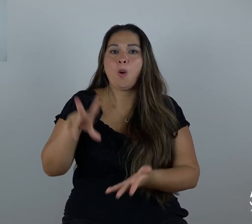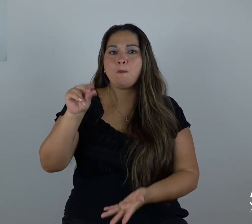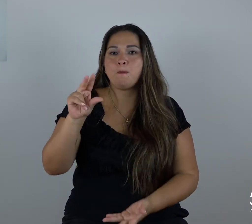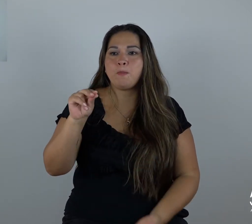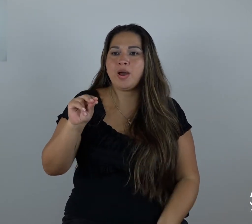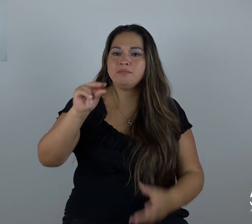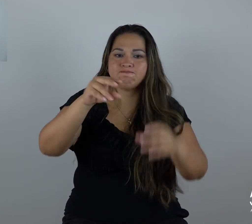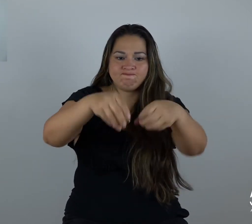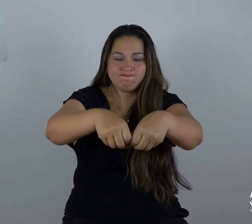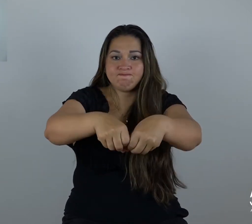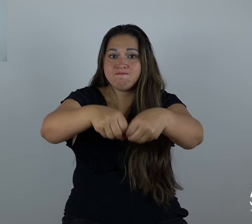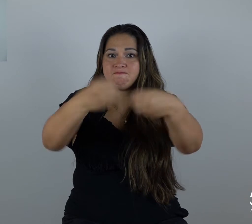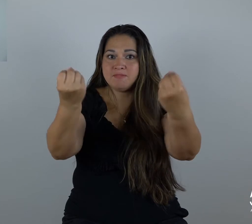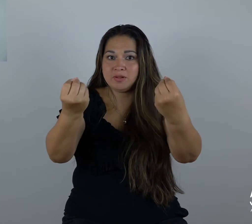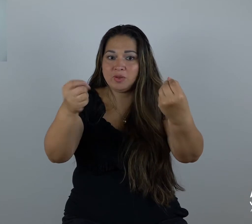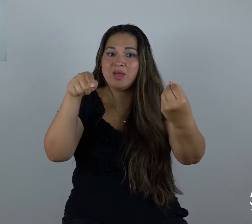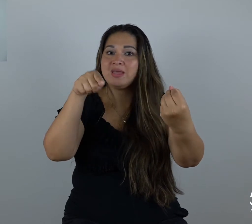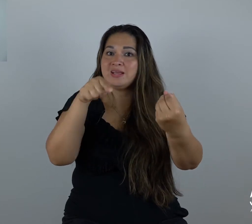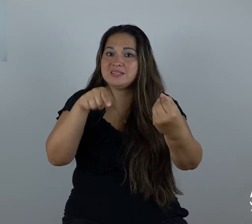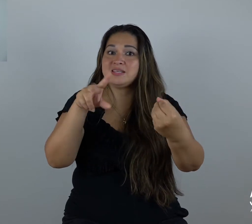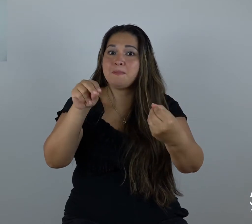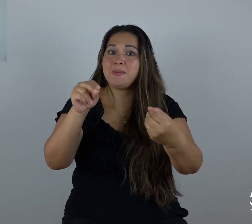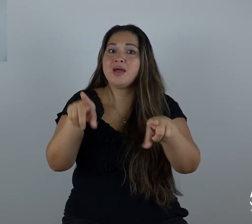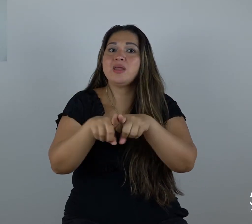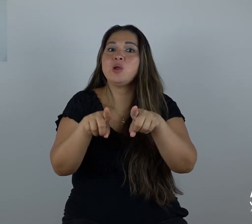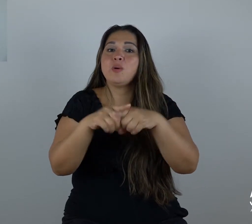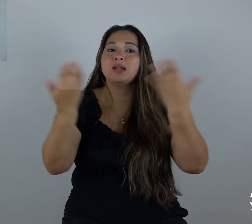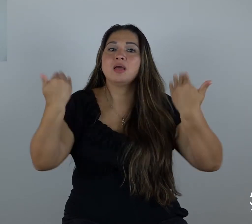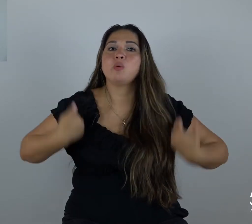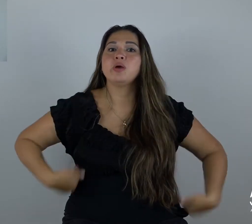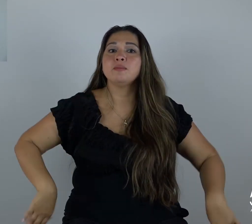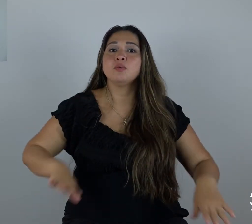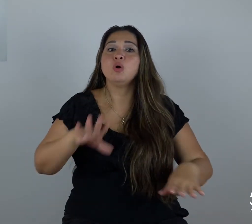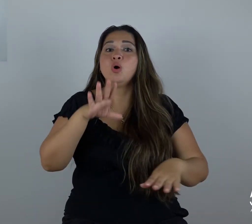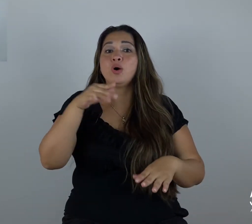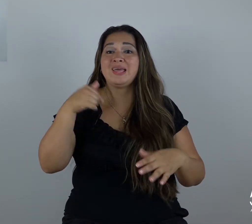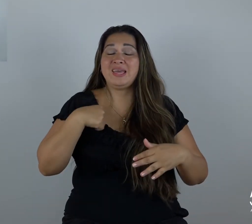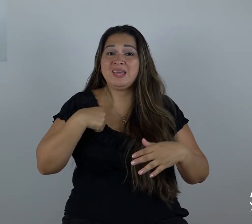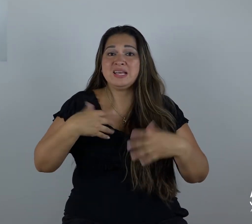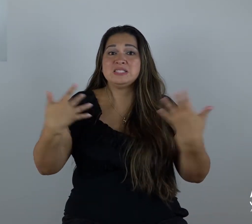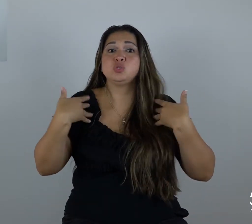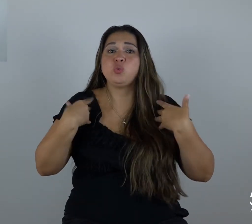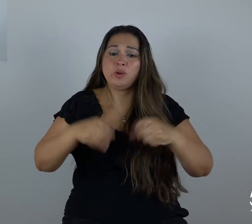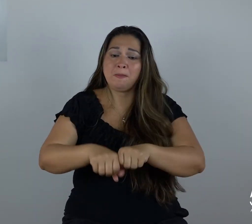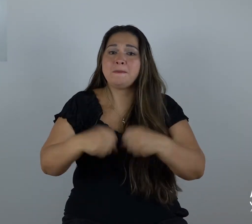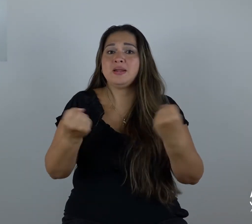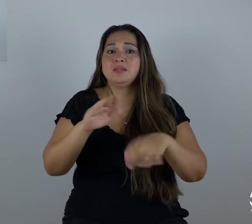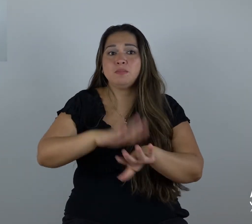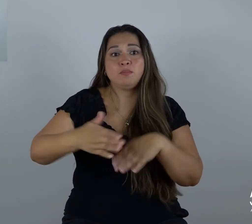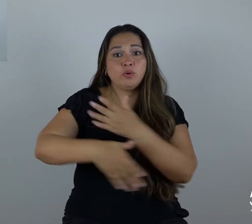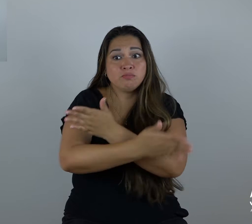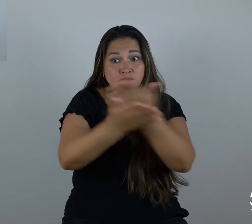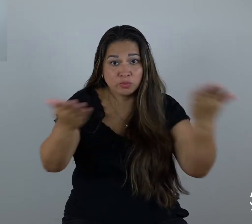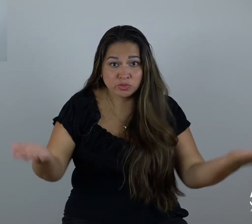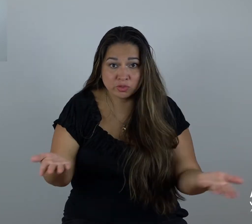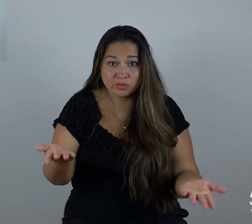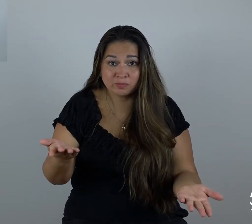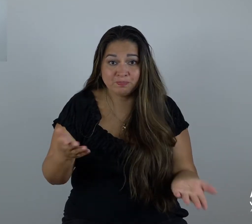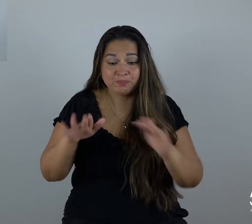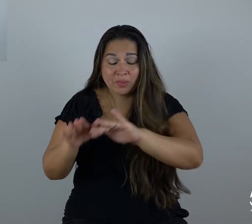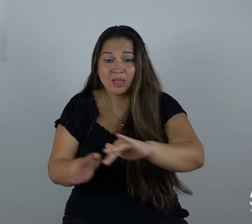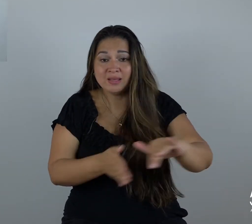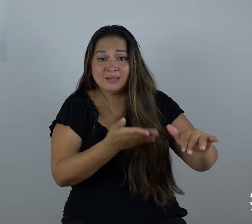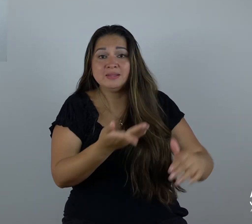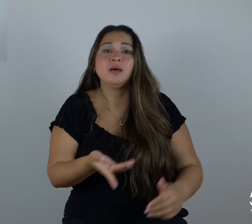partió y les dijo: oye, este es mi cuerpo que va a ser partido por vosotros. Por otro lado, tomó también lo que es el